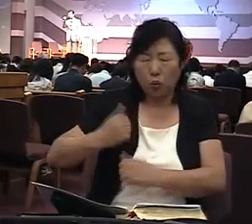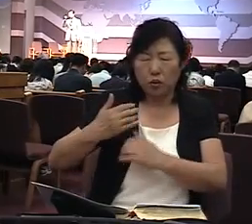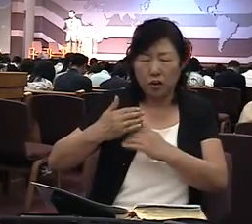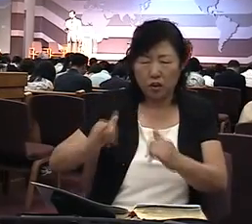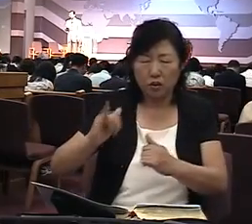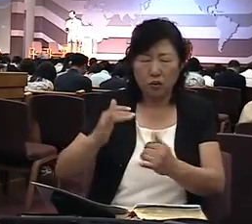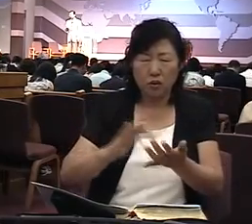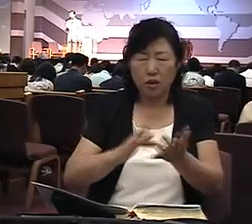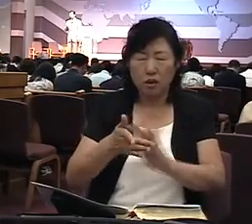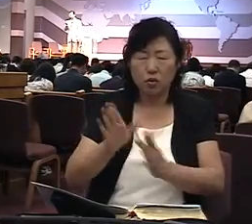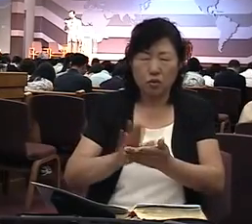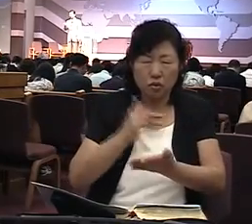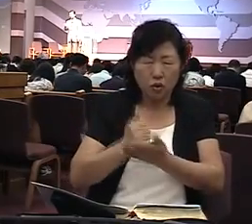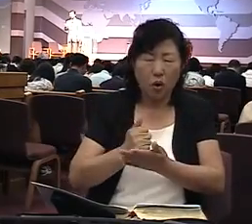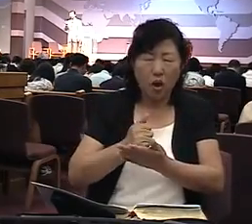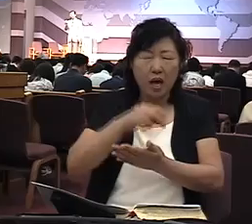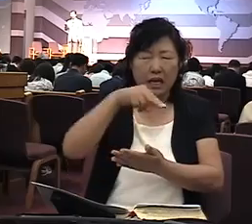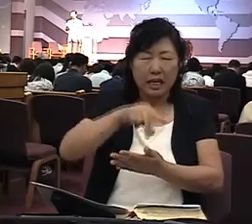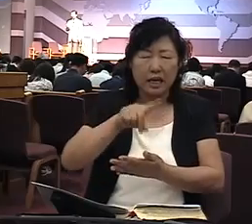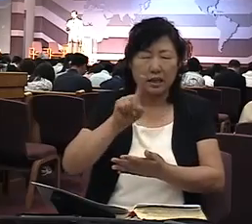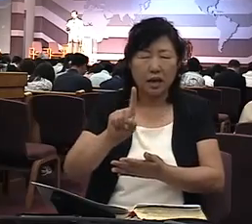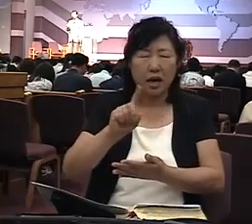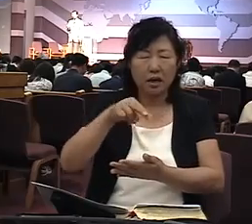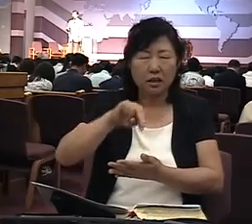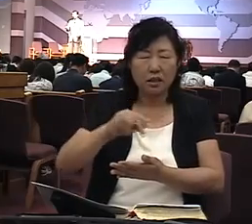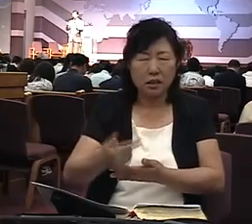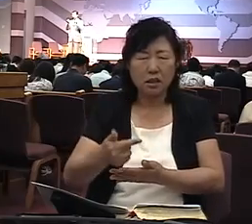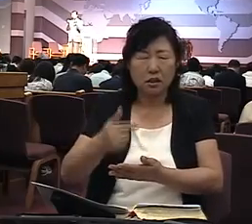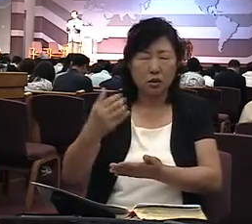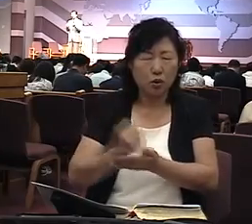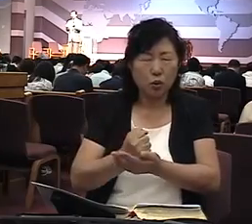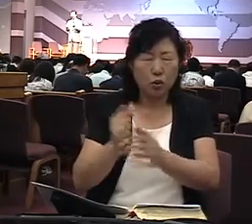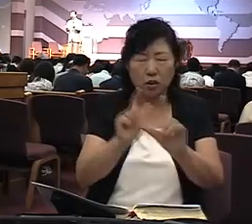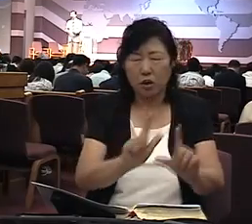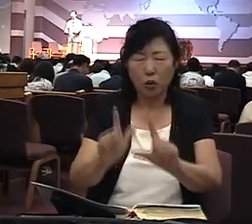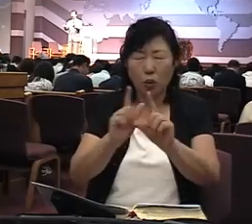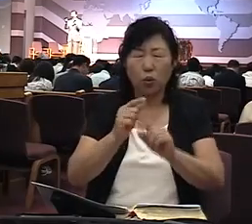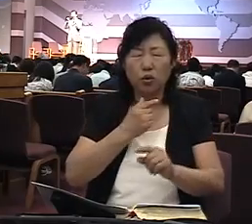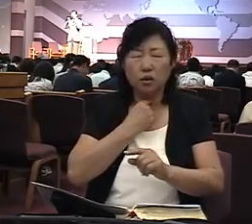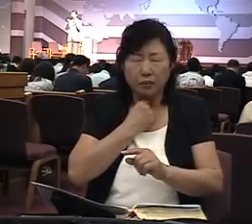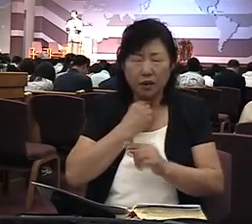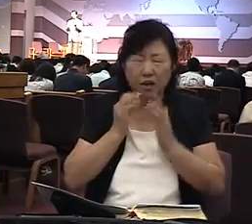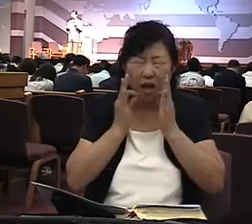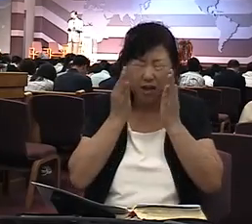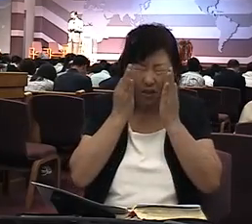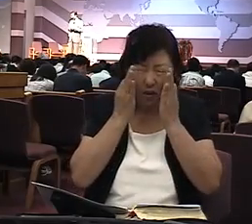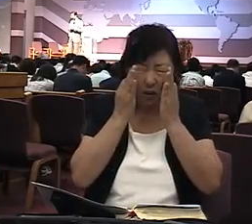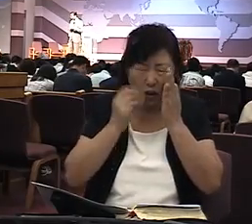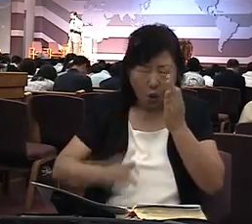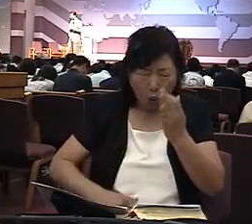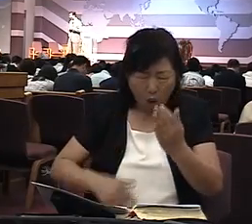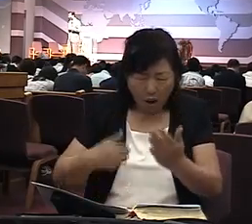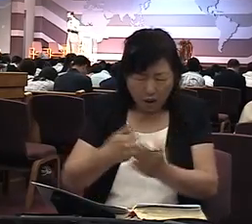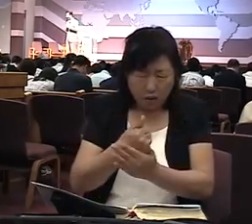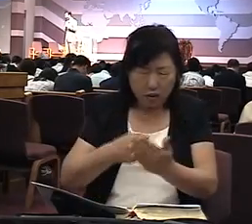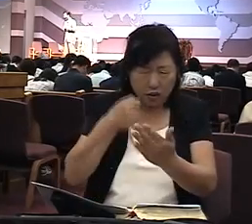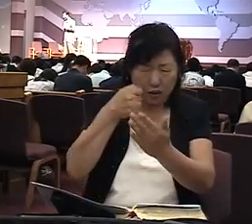살고 싶습니다. 내가 여기 있습니다. 받아달라고 우리 한번 간절히 이 시간에 회개와 결단의 기도 주님 앞에 다